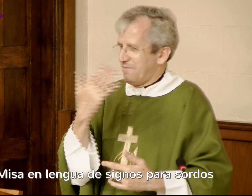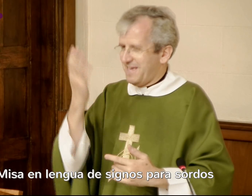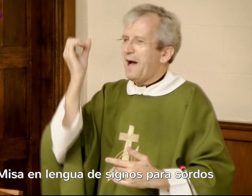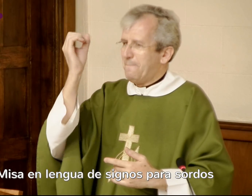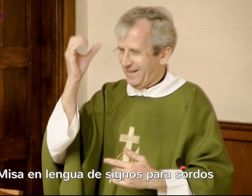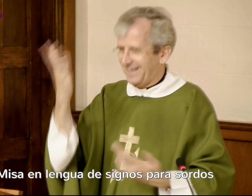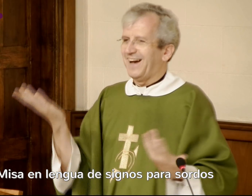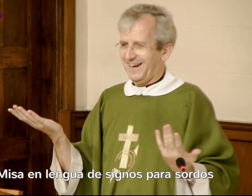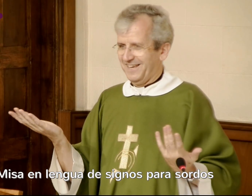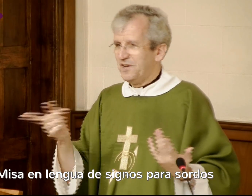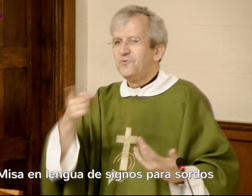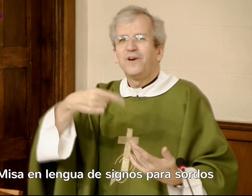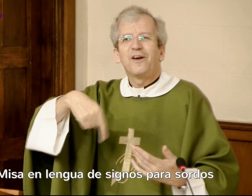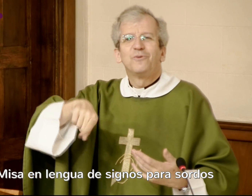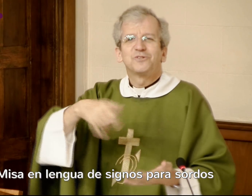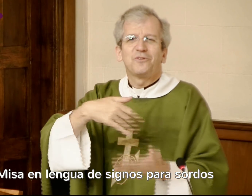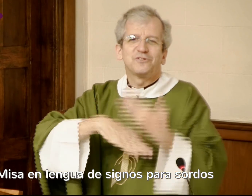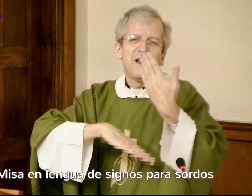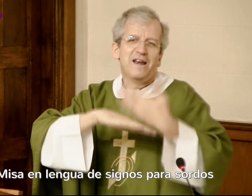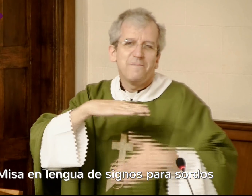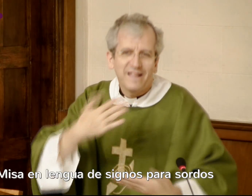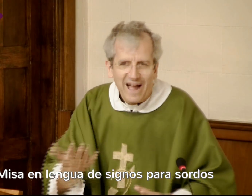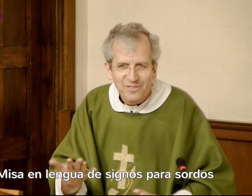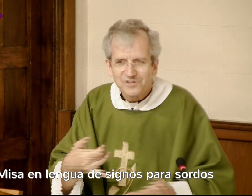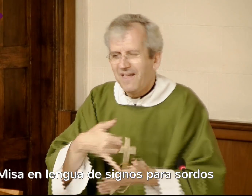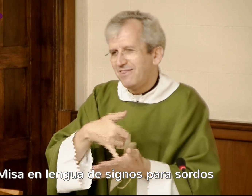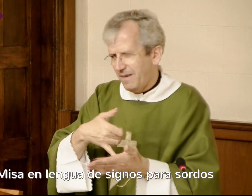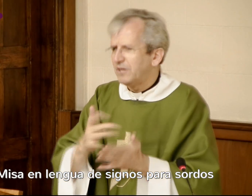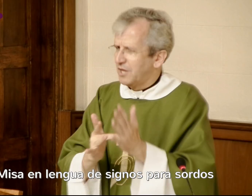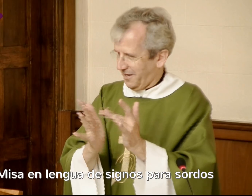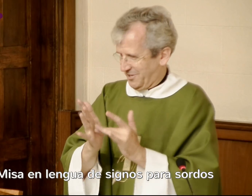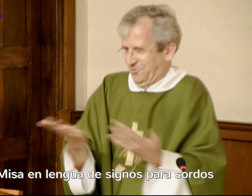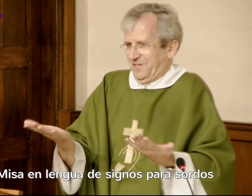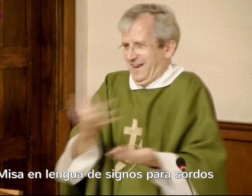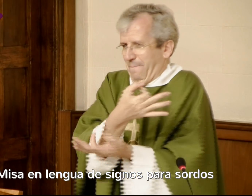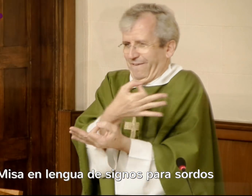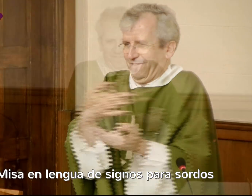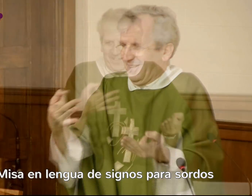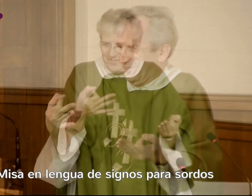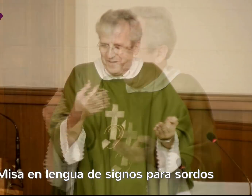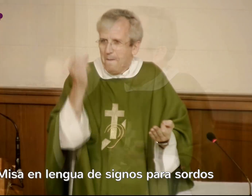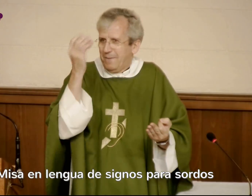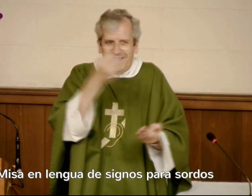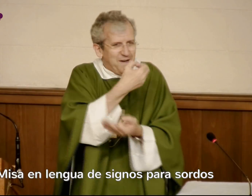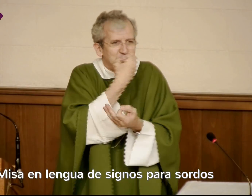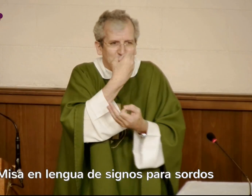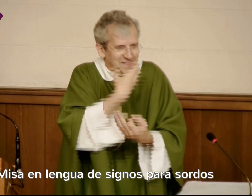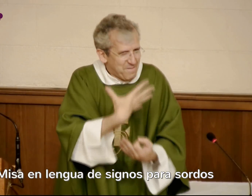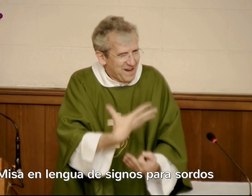sabía predicar, no era como nosotros, limitados, débiles. Jesús era perfecto, predicaba de